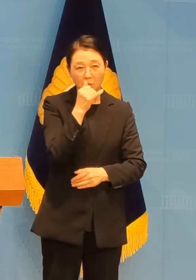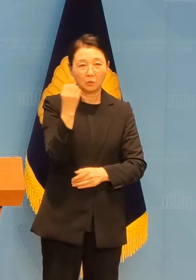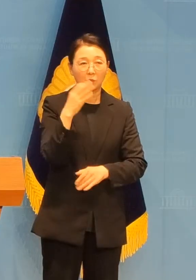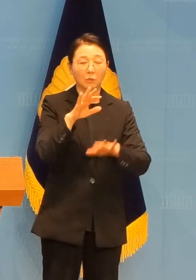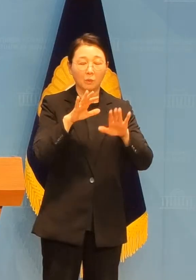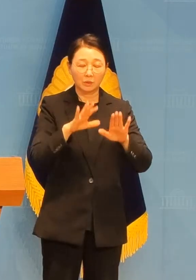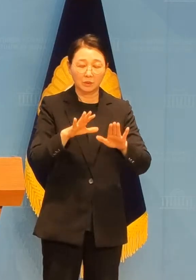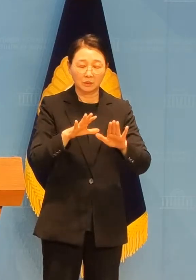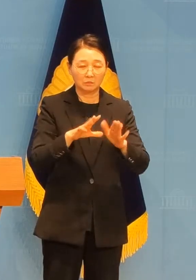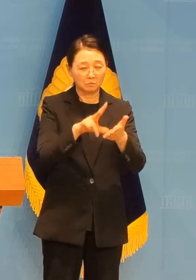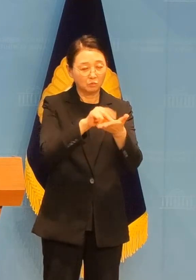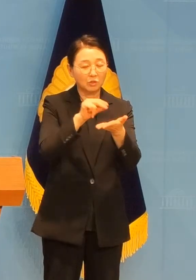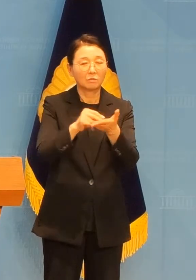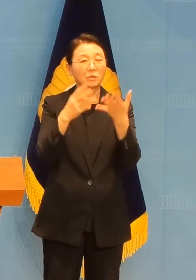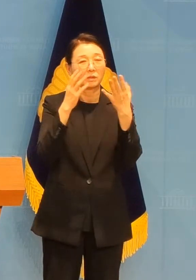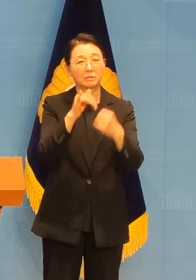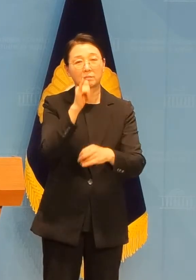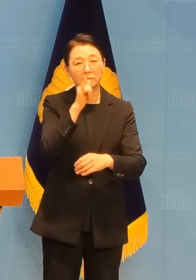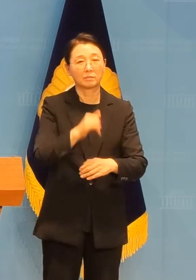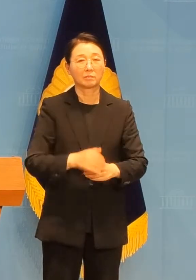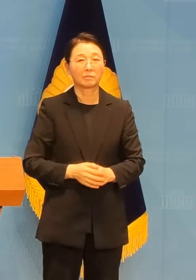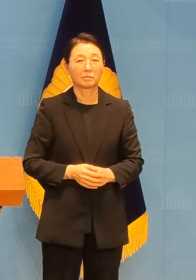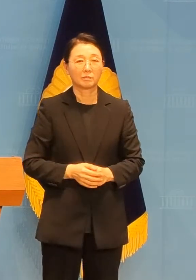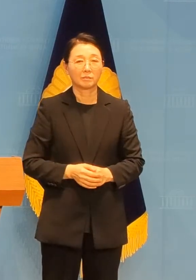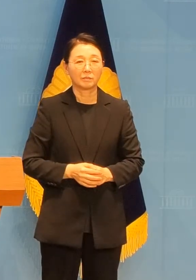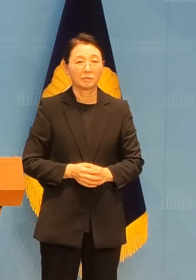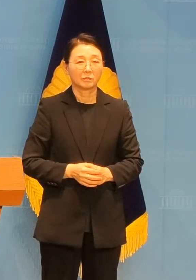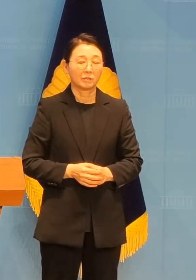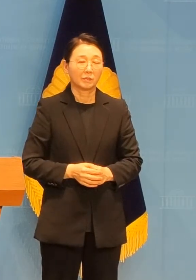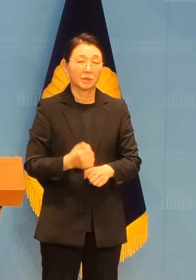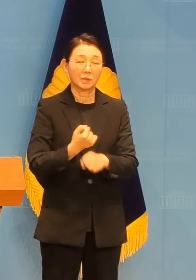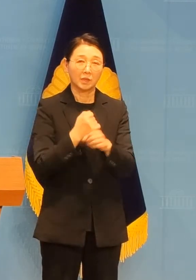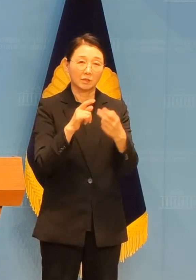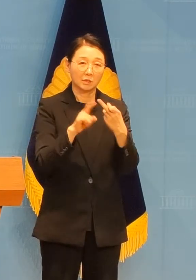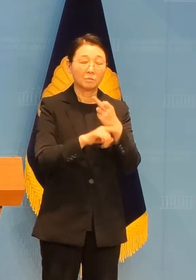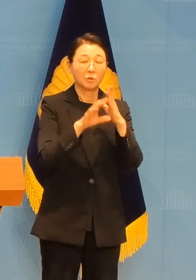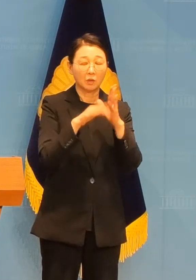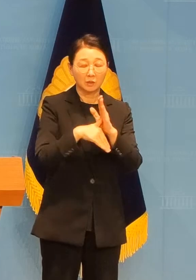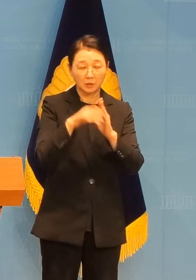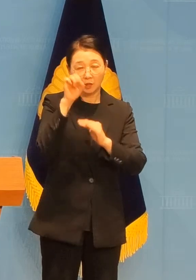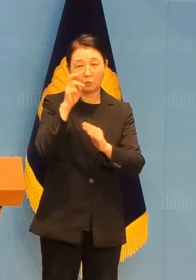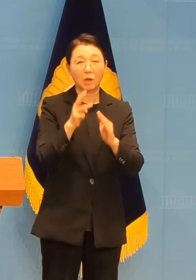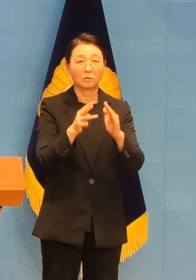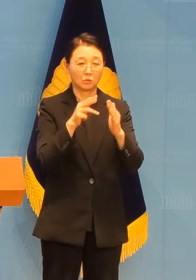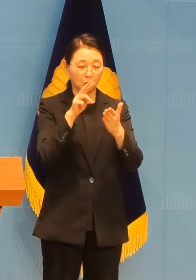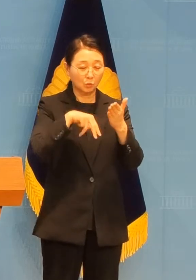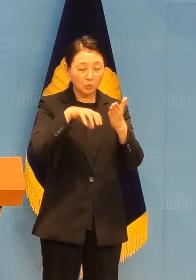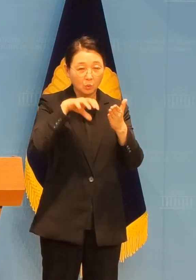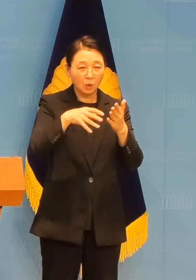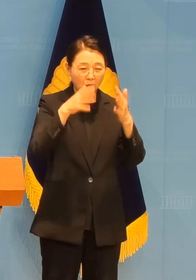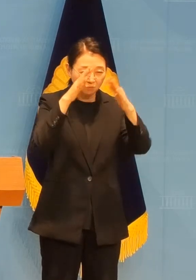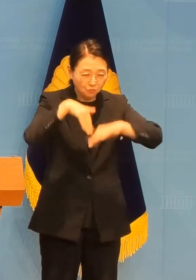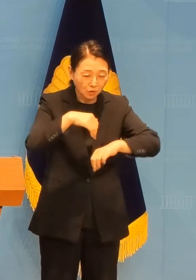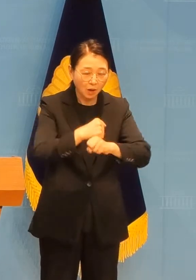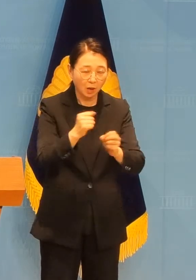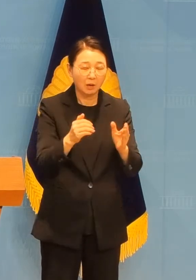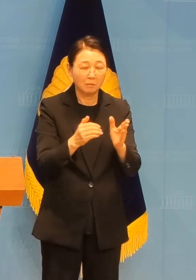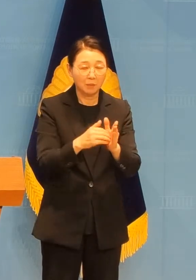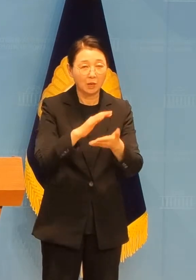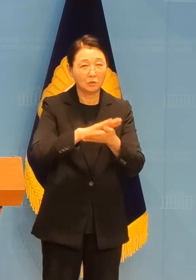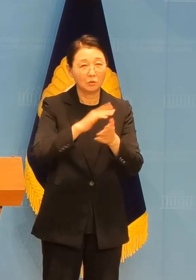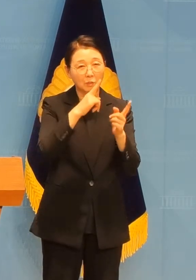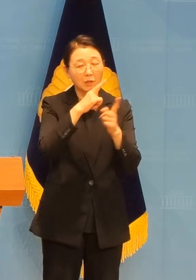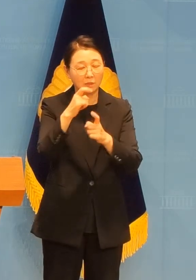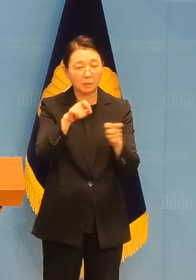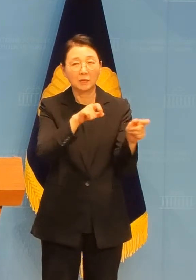남은 과제가 많습니다. 지난해 12월 광주 대표도서관 붕괴 참사로 한 차례 출판기념회